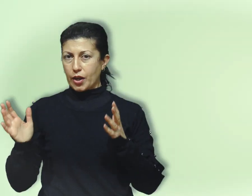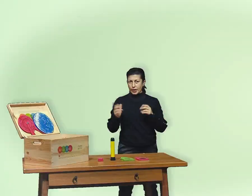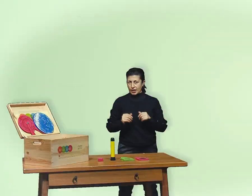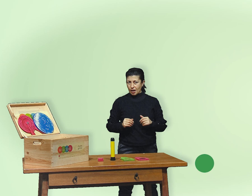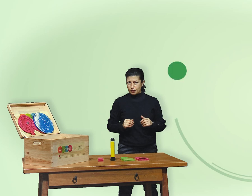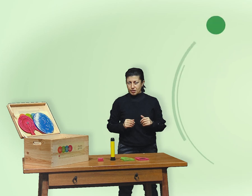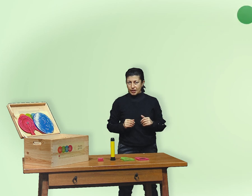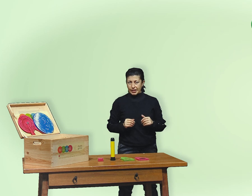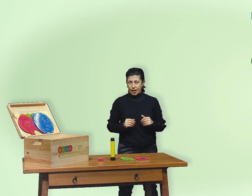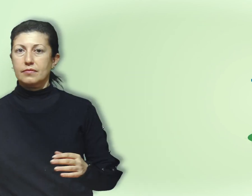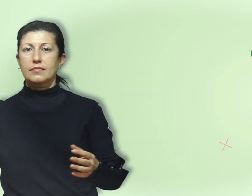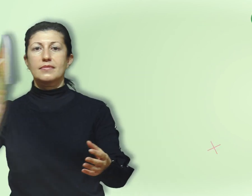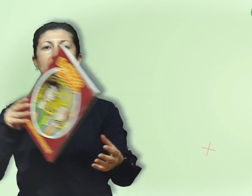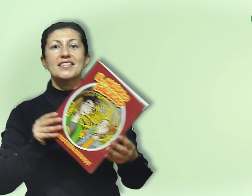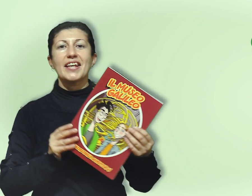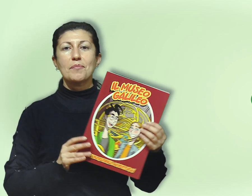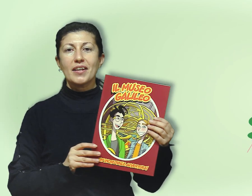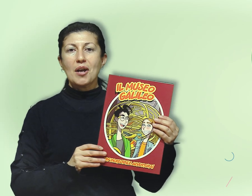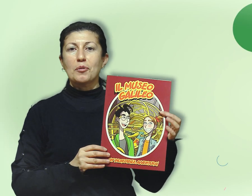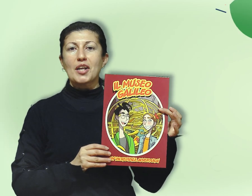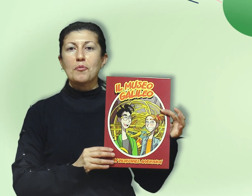qui al Museo Galileo. Insieme